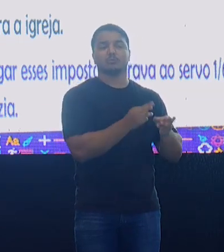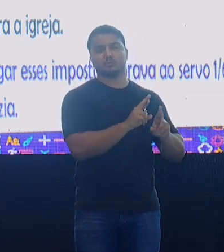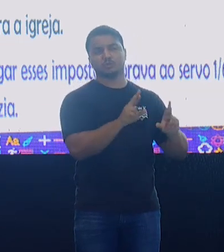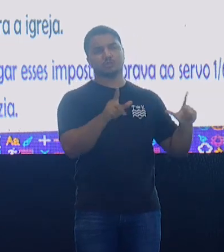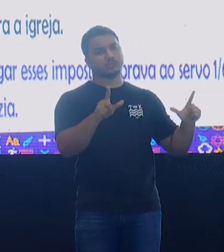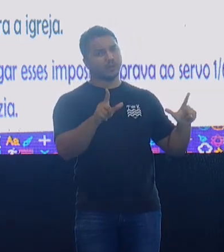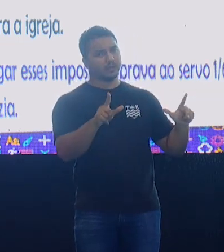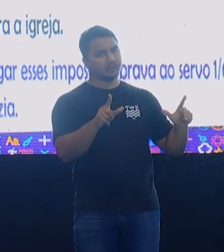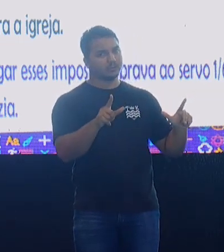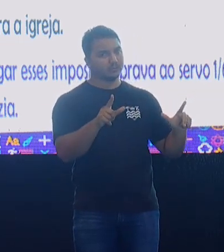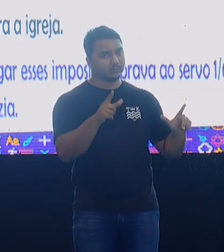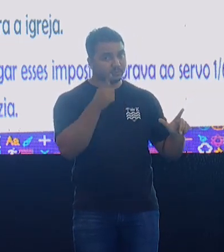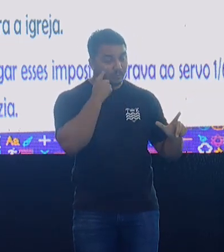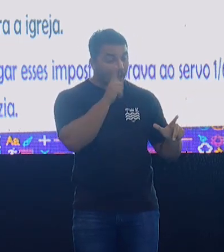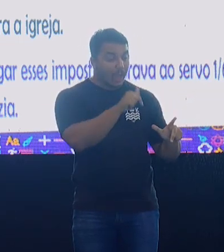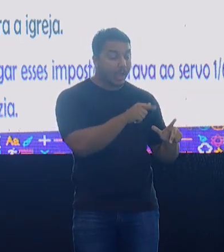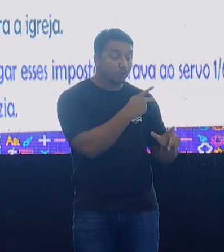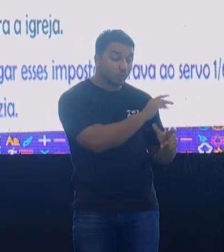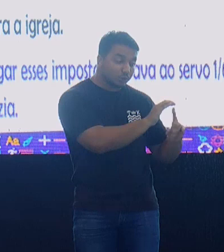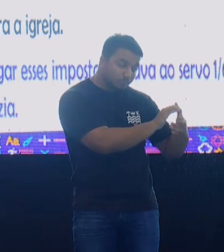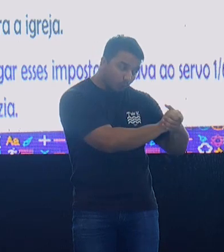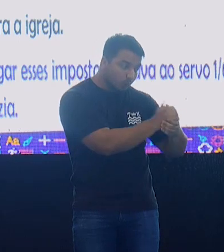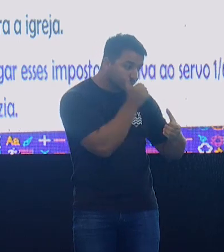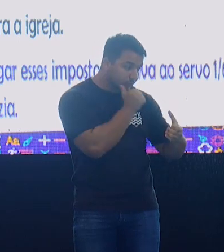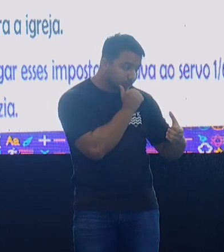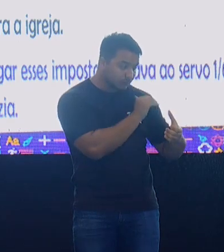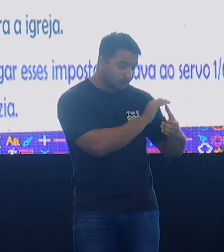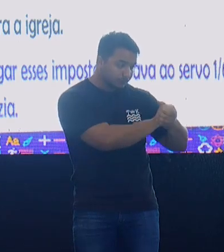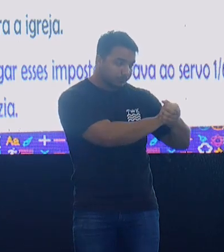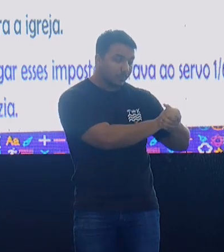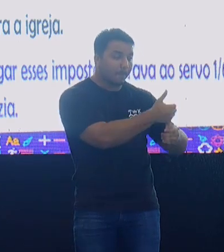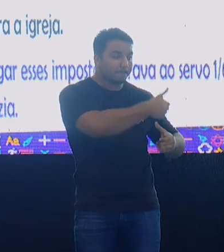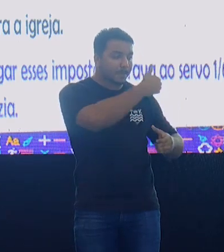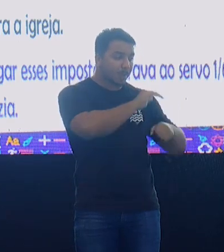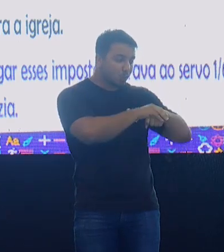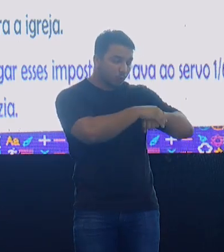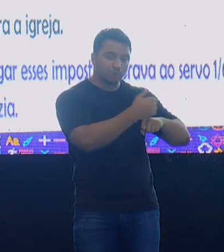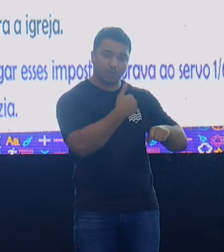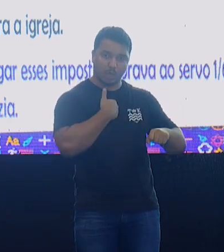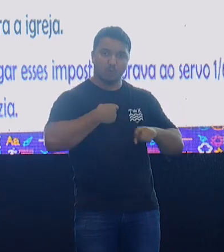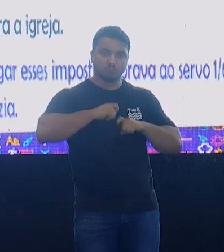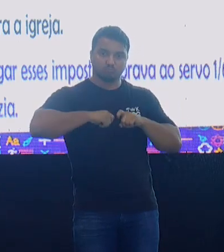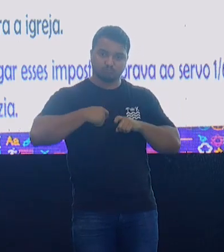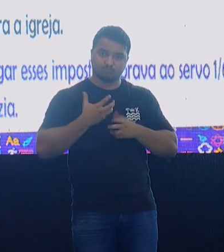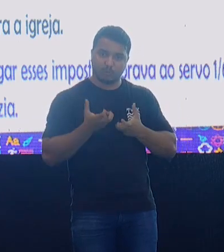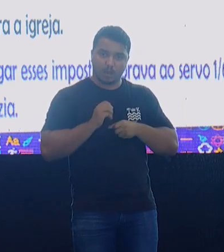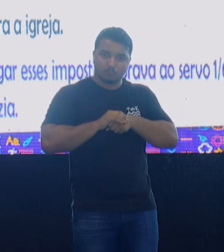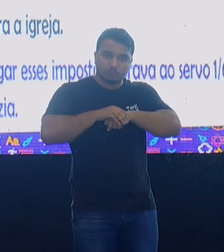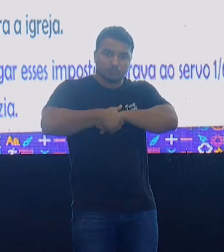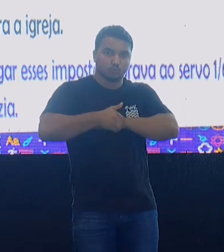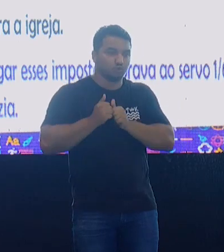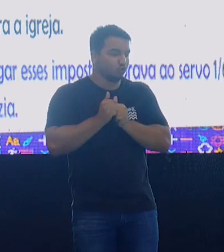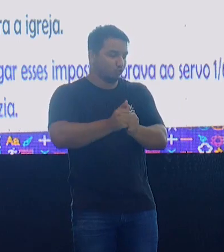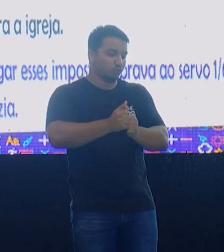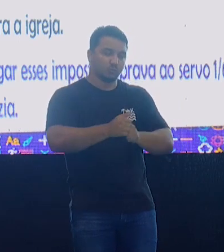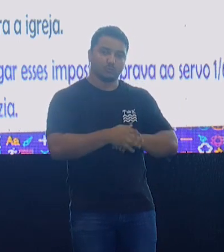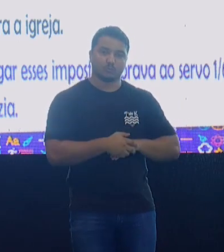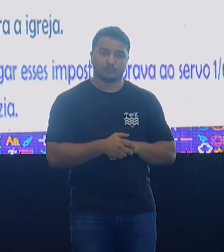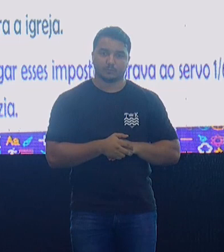outra forma, cedendo a primeira noite da mulher dele para o seu senhor.